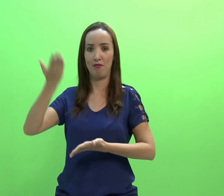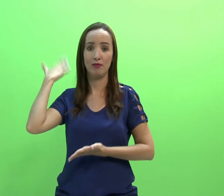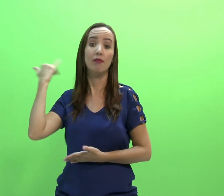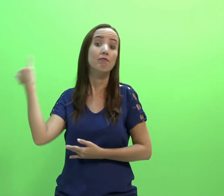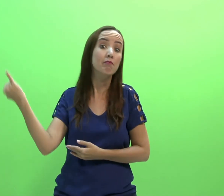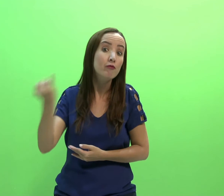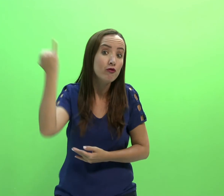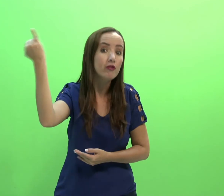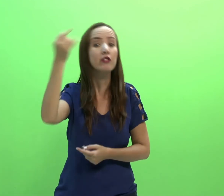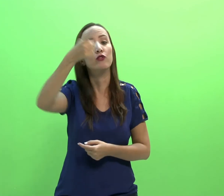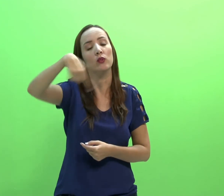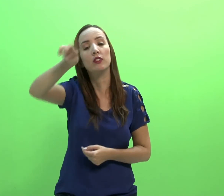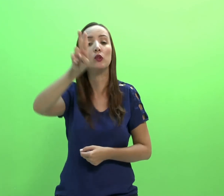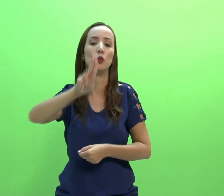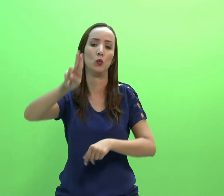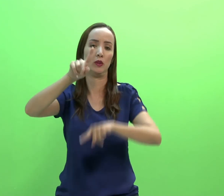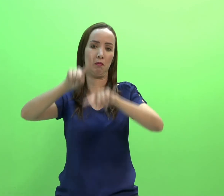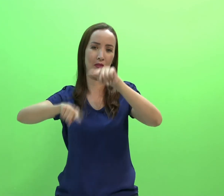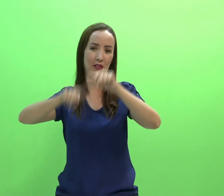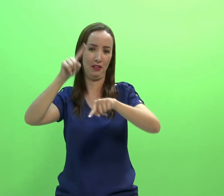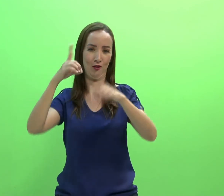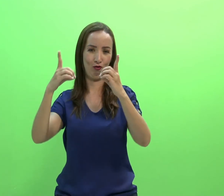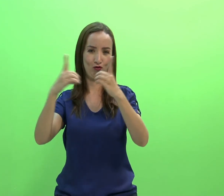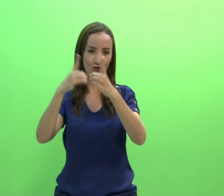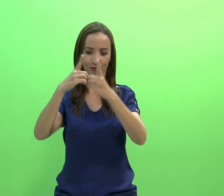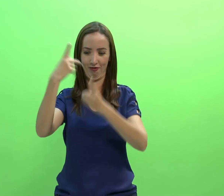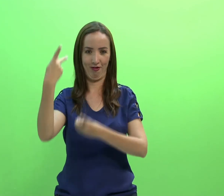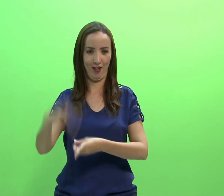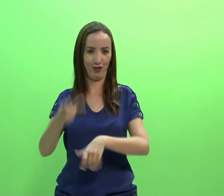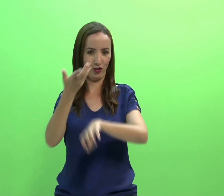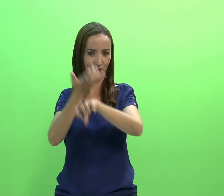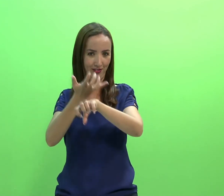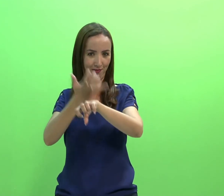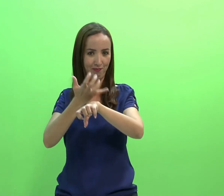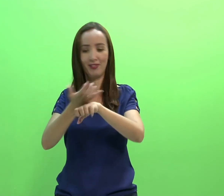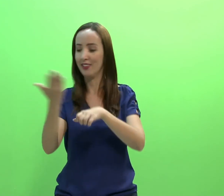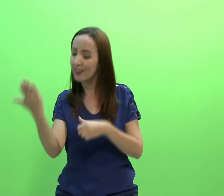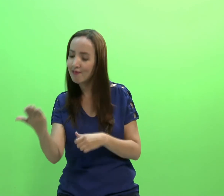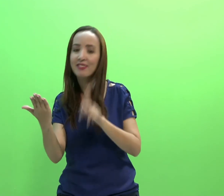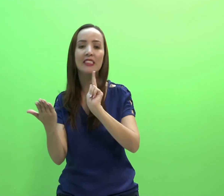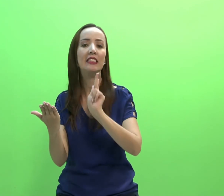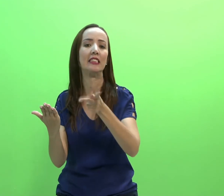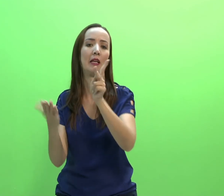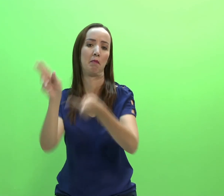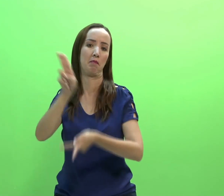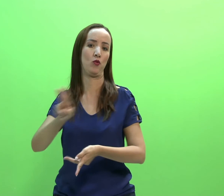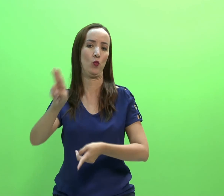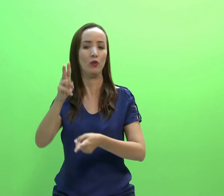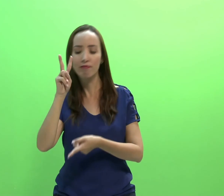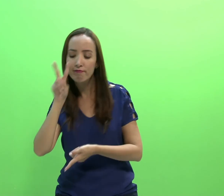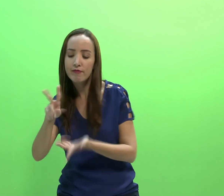assim como eu falei antes. Então, esse é o objetivo da nossa disciplina.